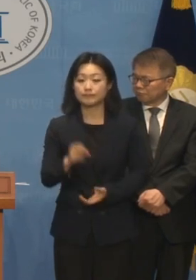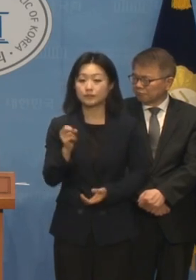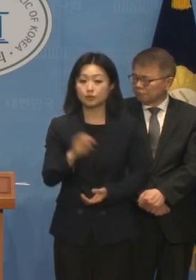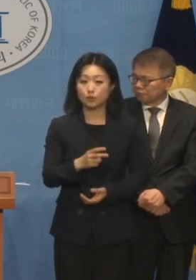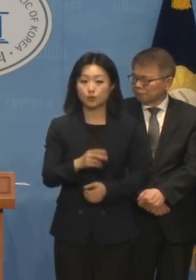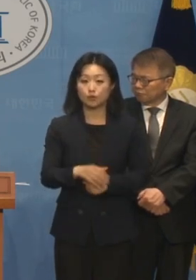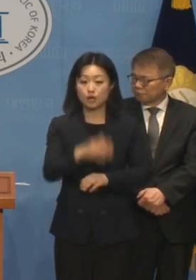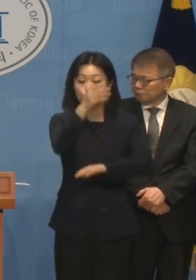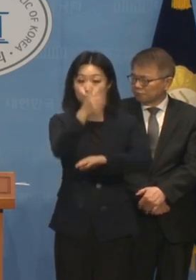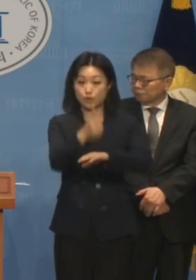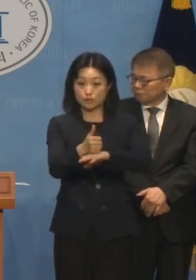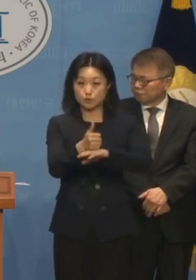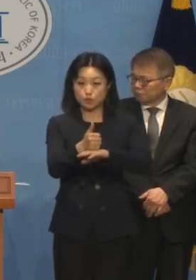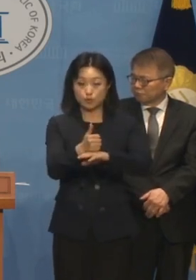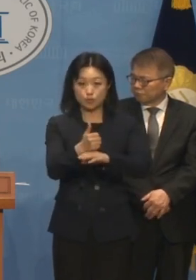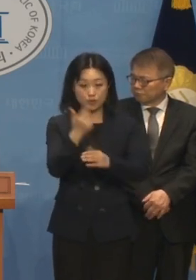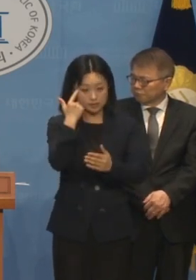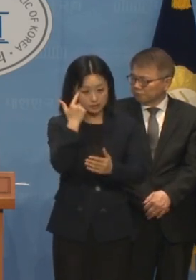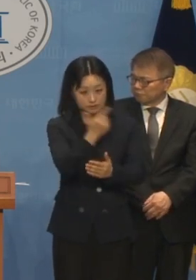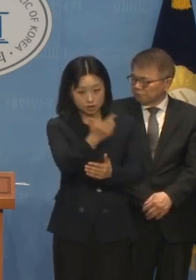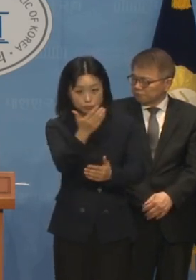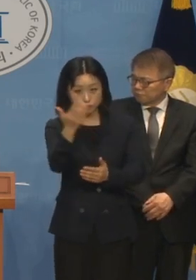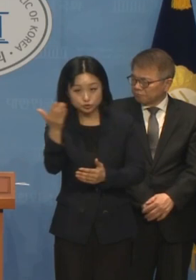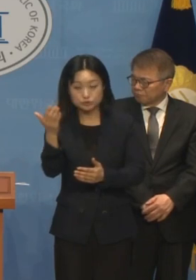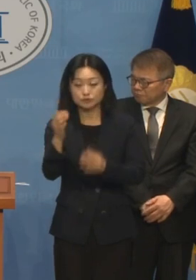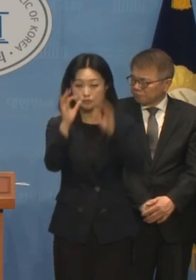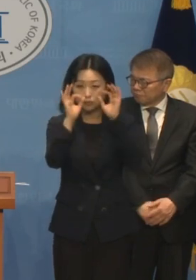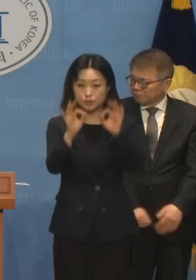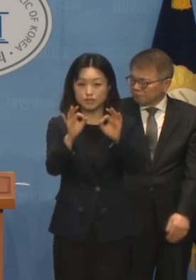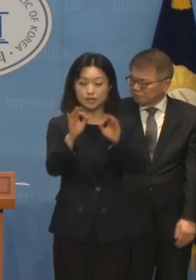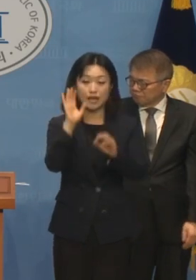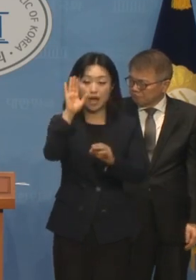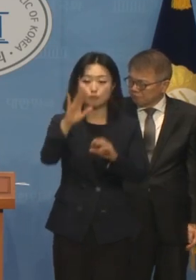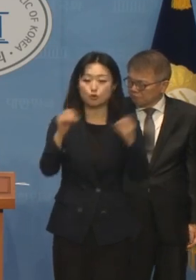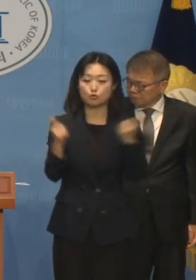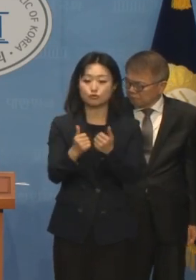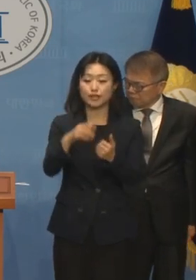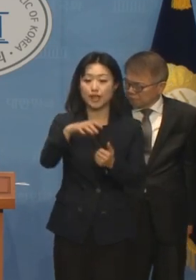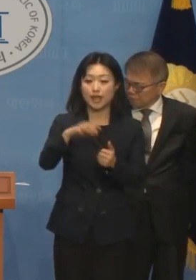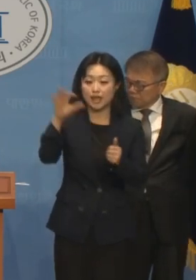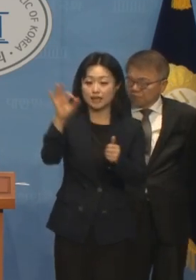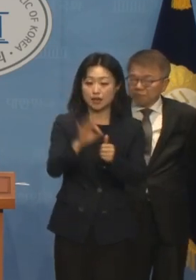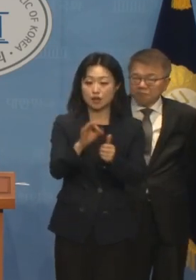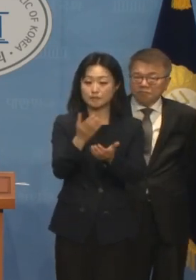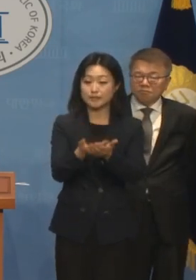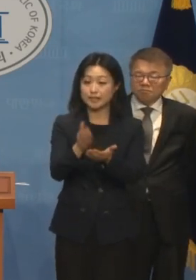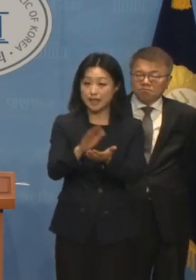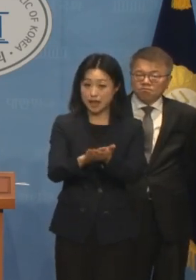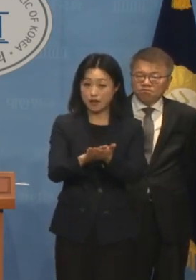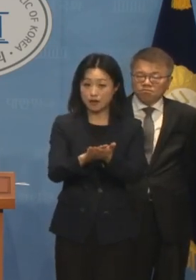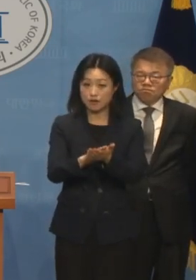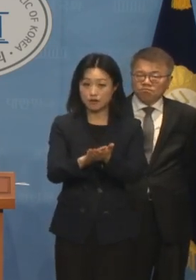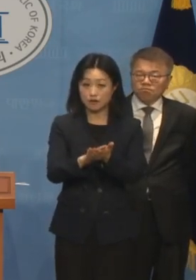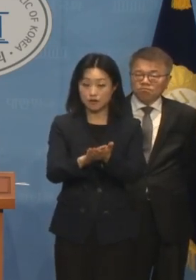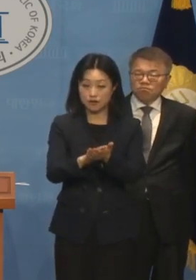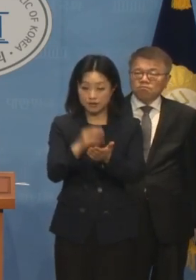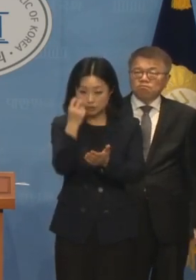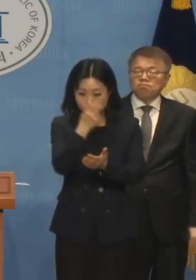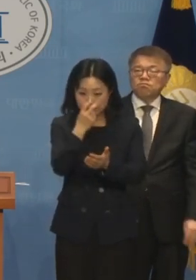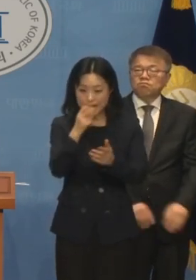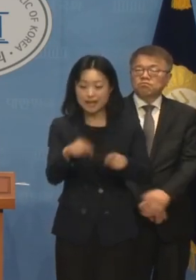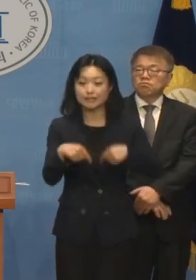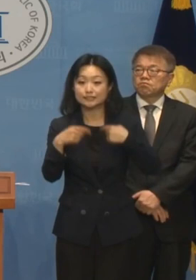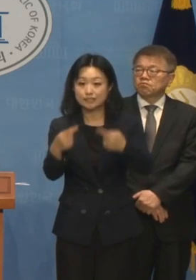한편 최종 설문조사에는 향후 국회의 연금개혁안 심사에 참고하기 위해서